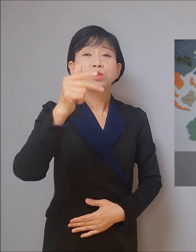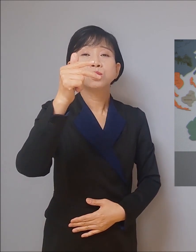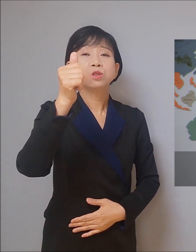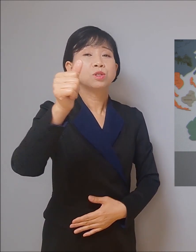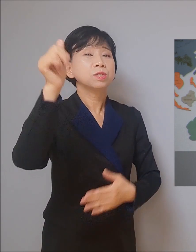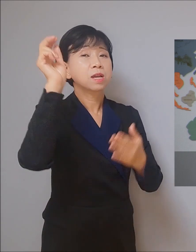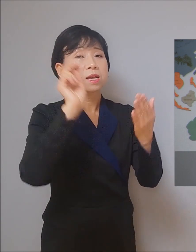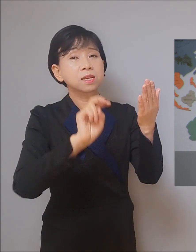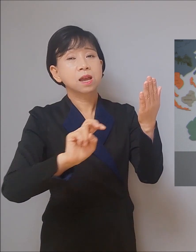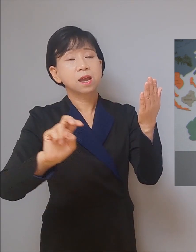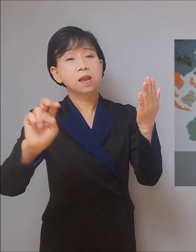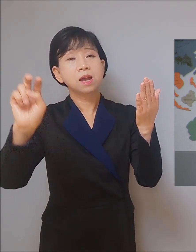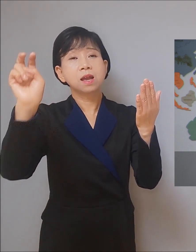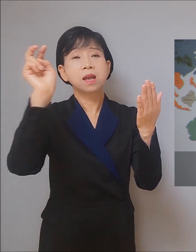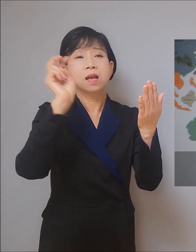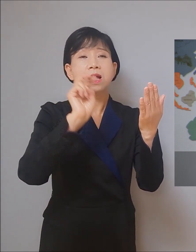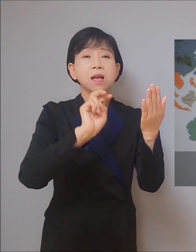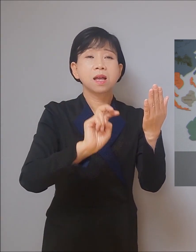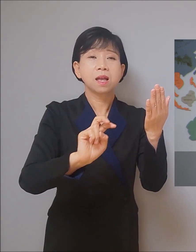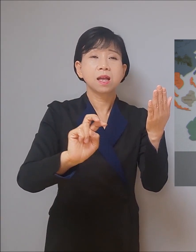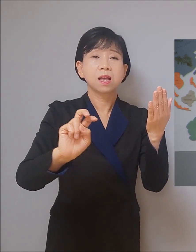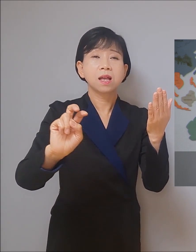찬양 주 찬양